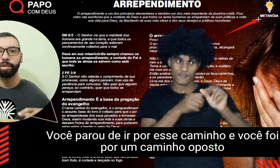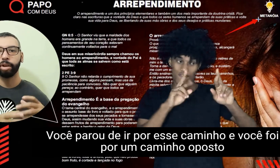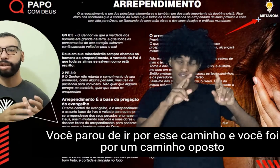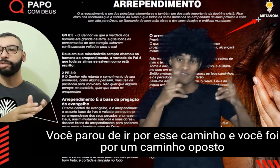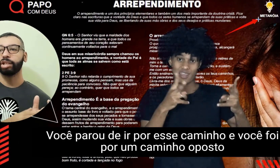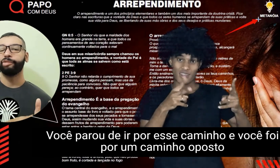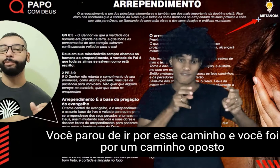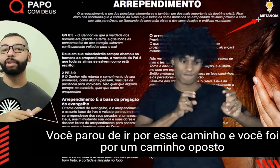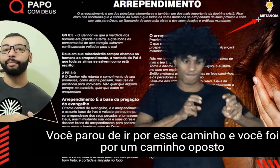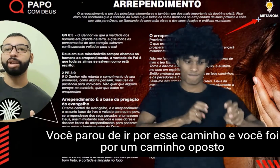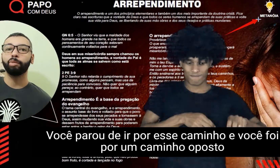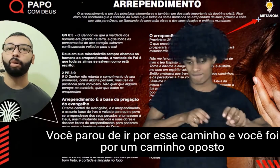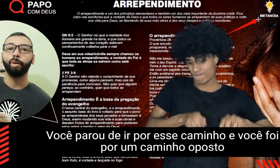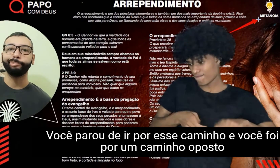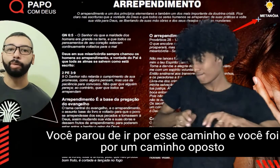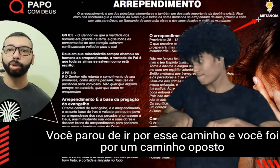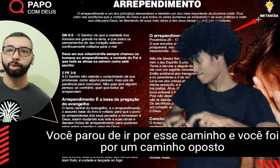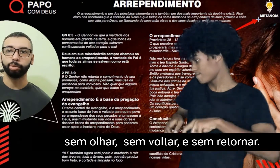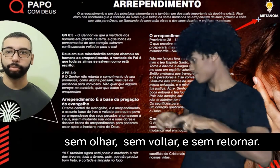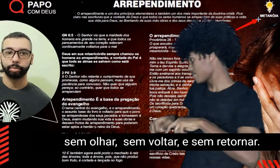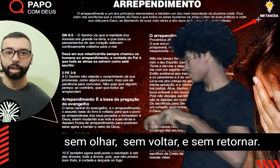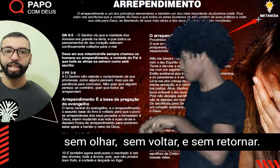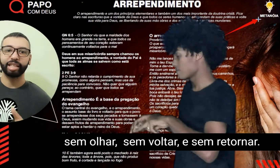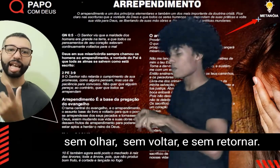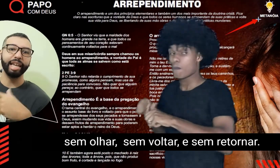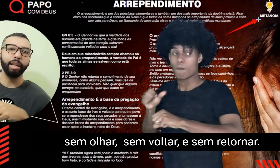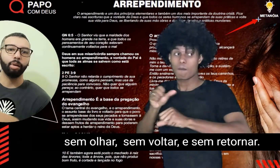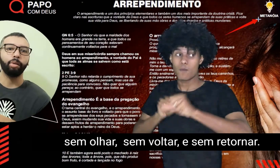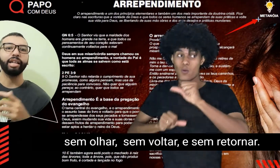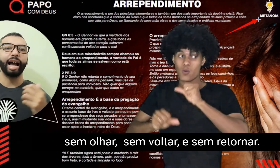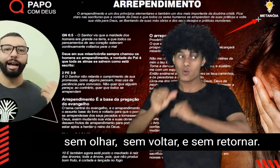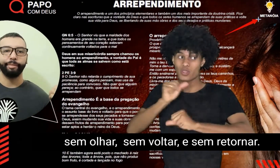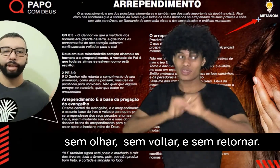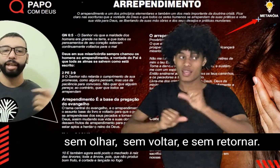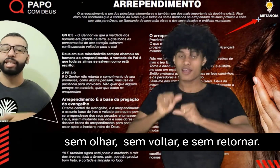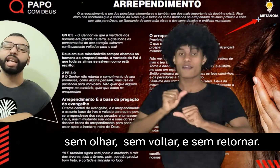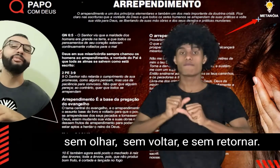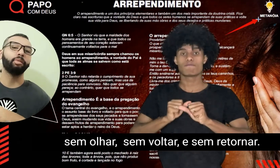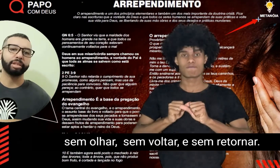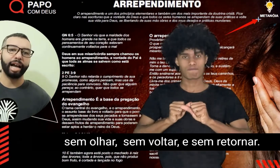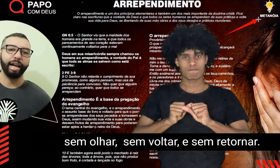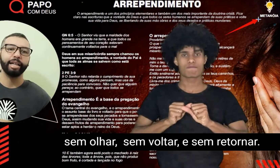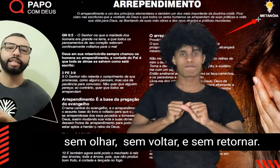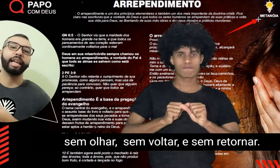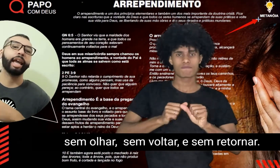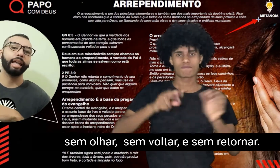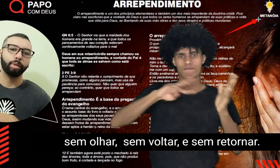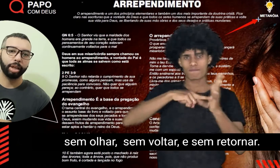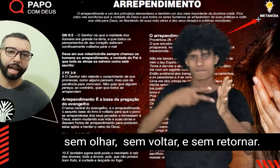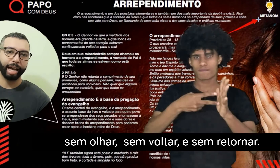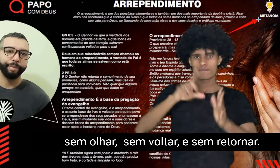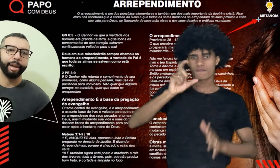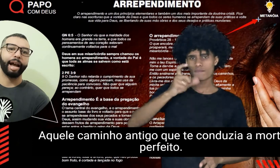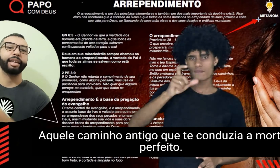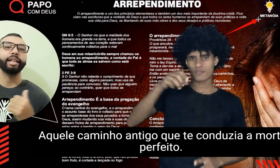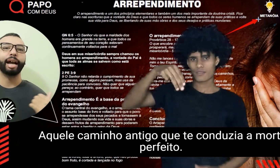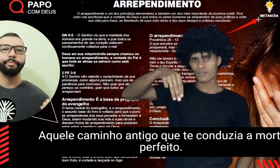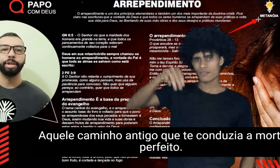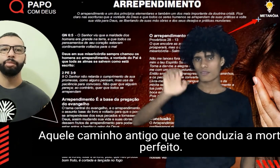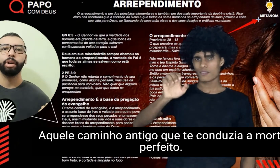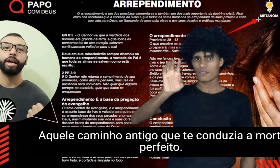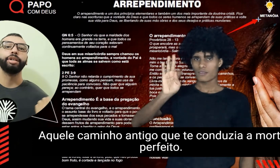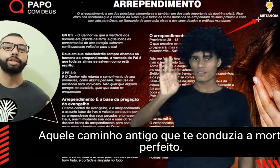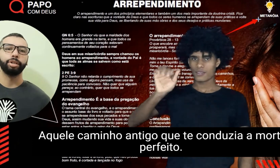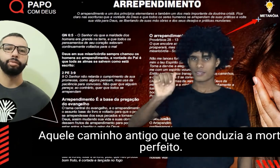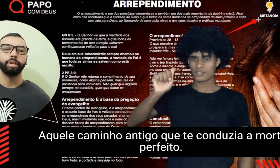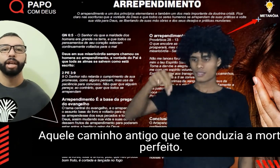de ir para esse caminho e você foi para um caminho oposto, sem olhar e sem voltar, sem retornar àquele